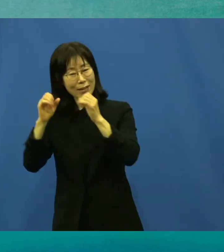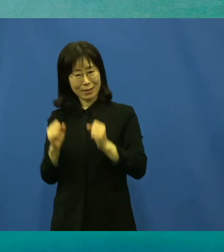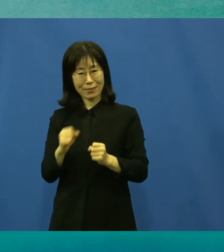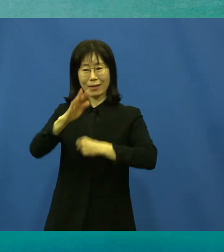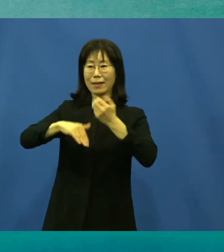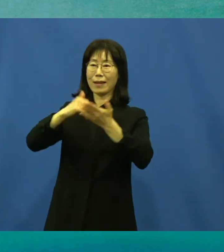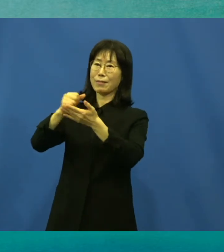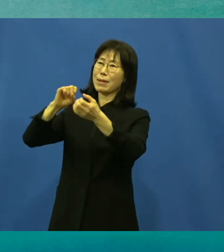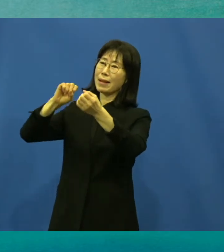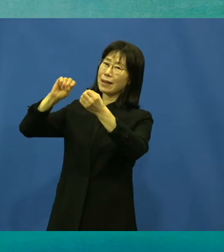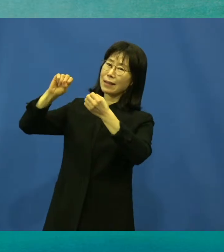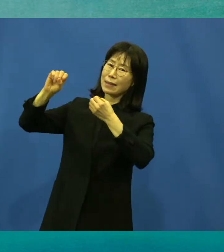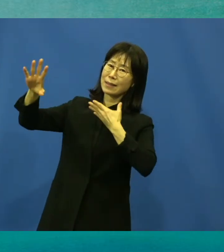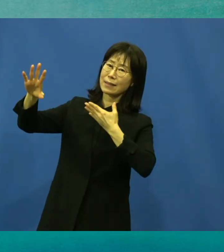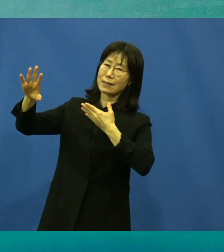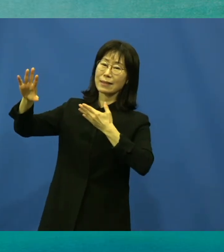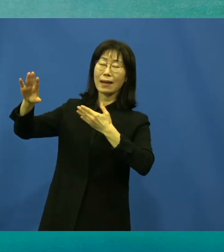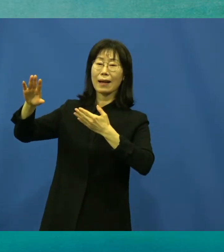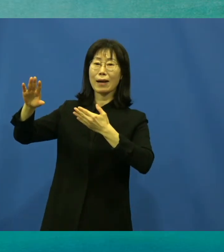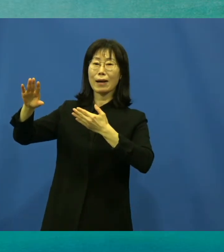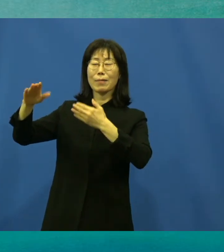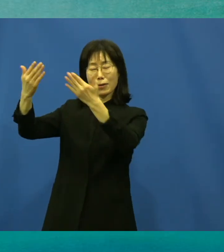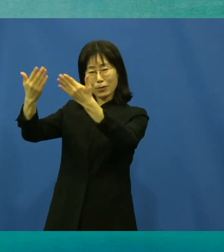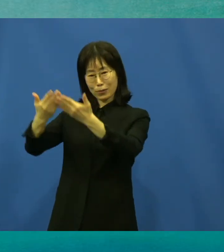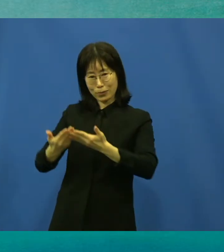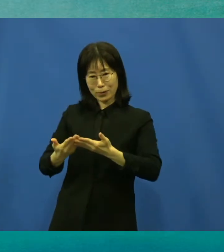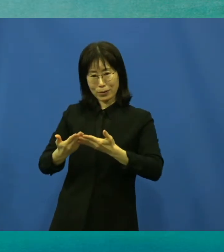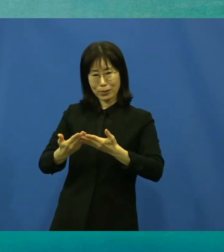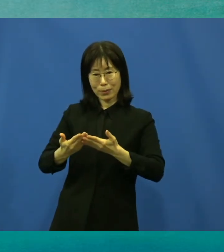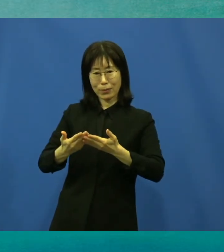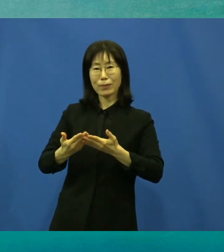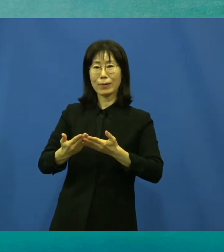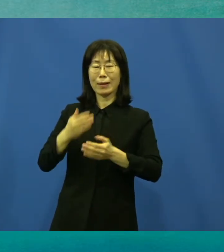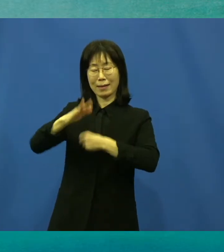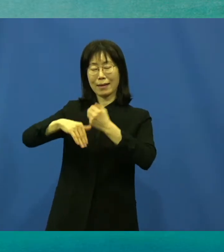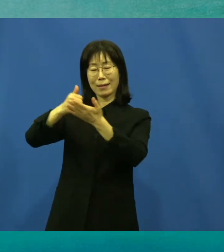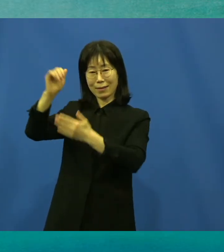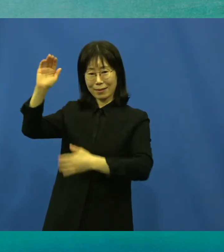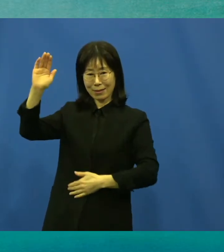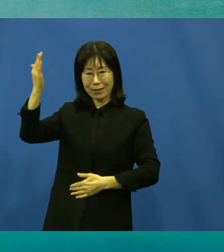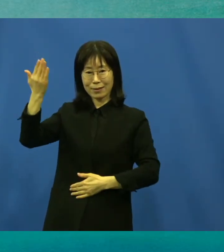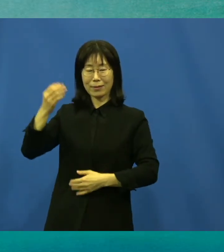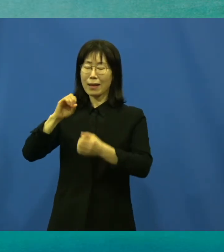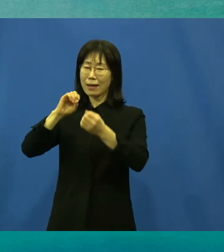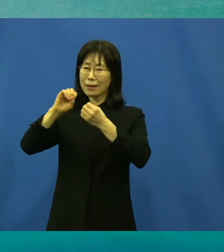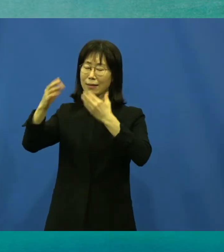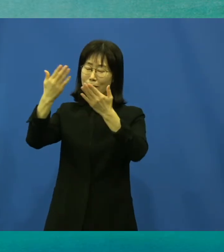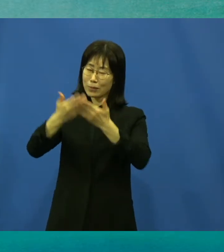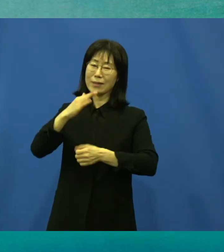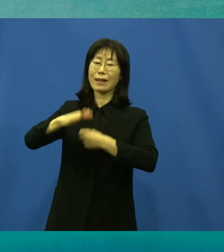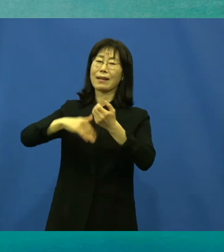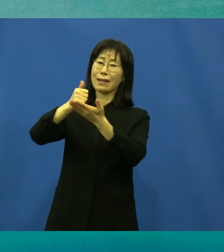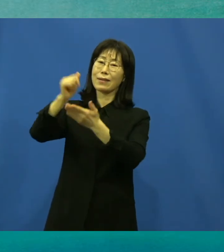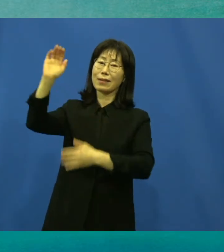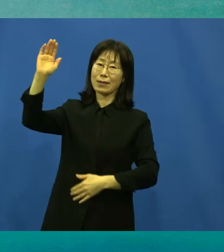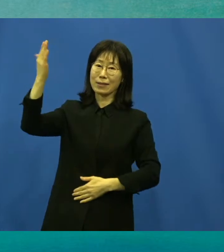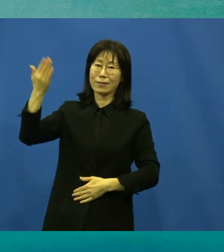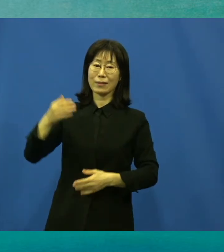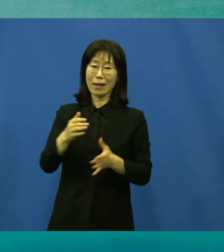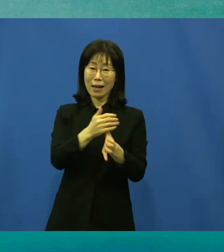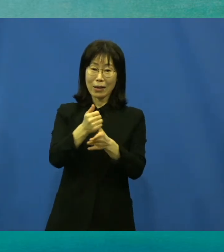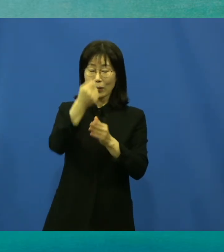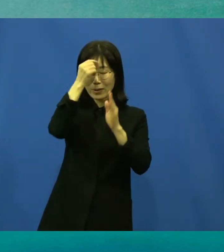그분은 응답을 우리보다 더 간절히 기다리고 계십니다. 응답하시는 하나님, 요나의